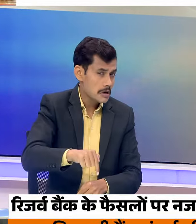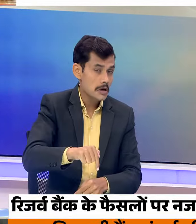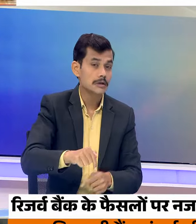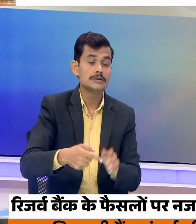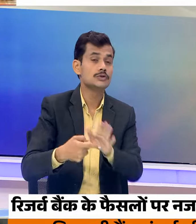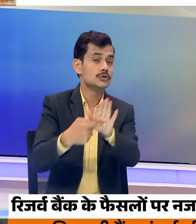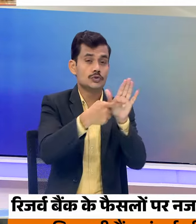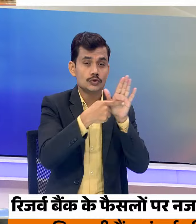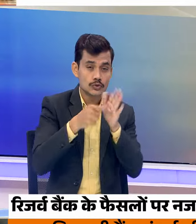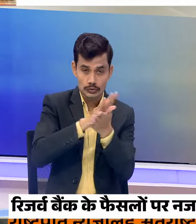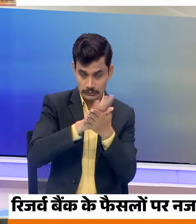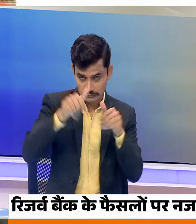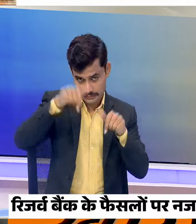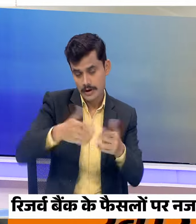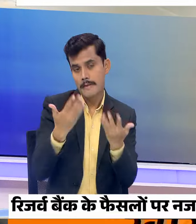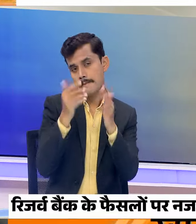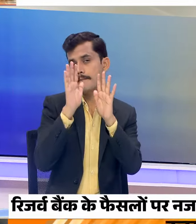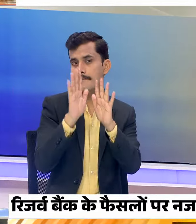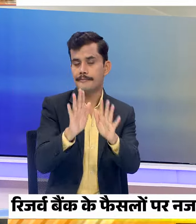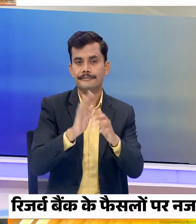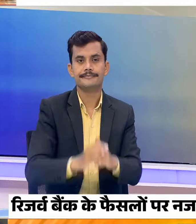पर्दा।